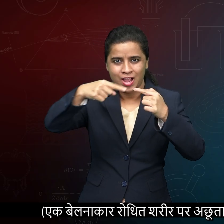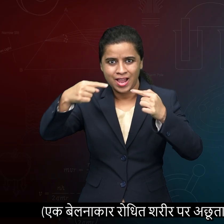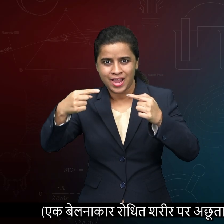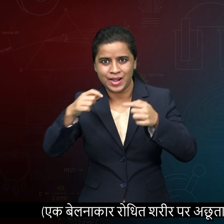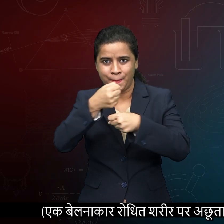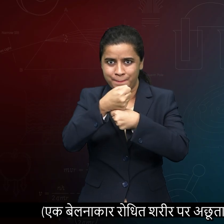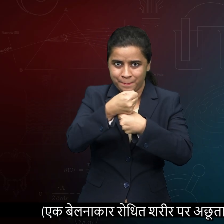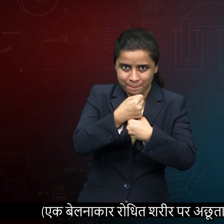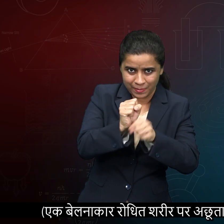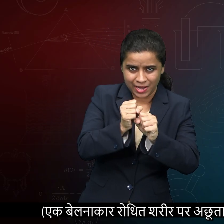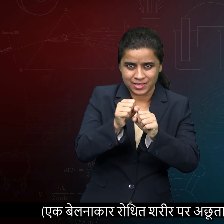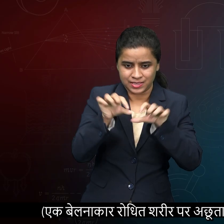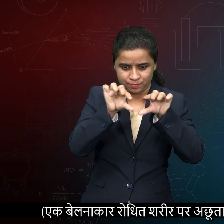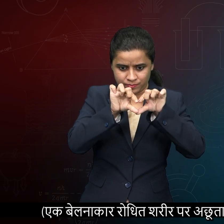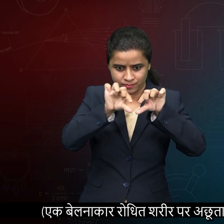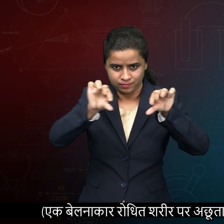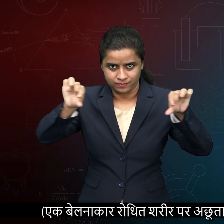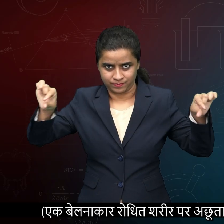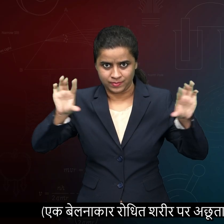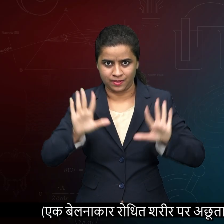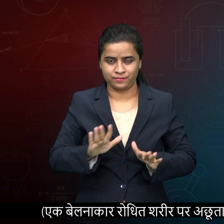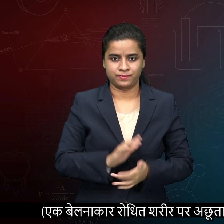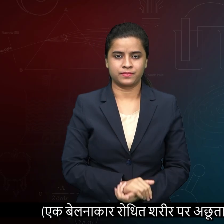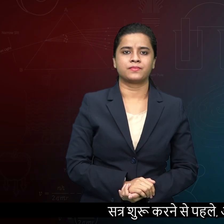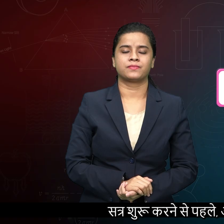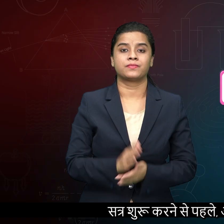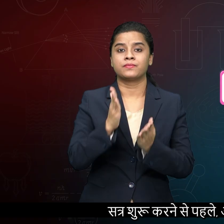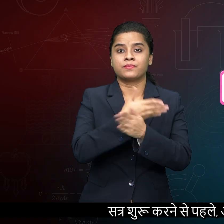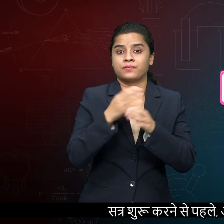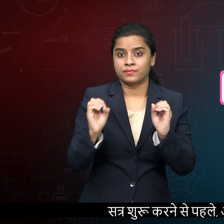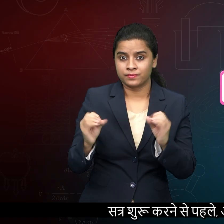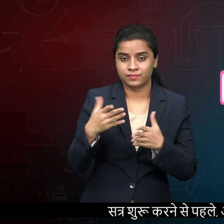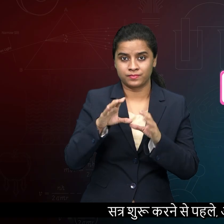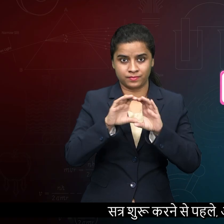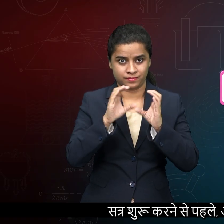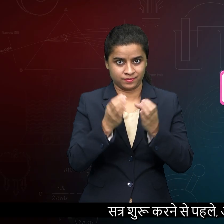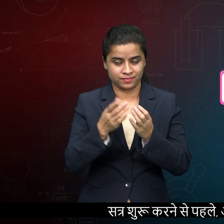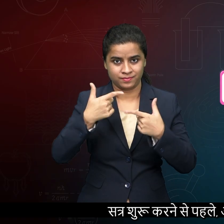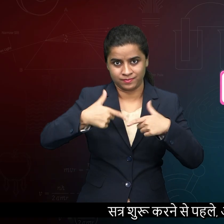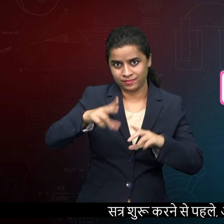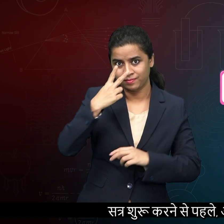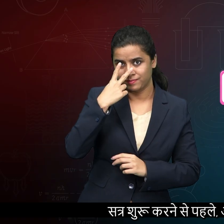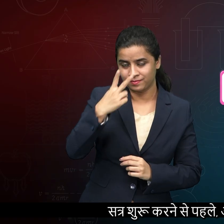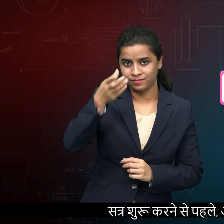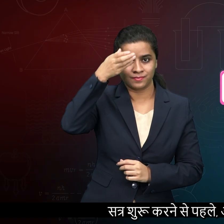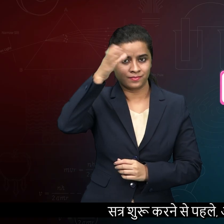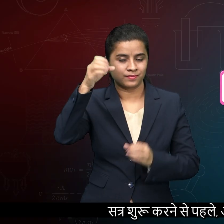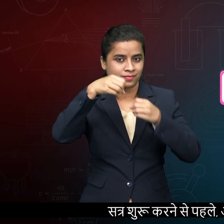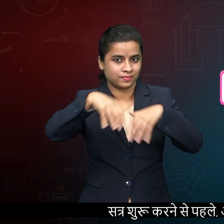कई गोलाकार मोड़ों का एक तार। शास्त्र शुरू करने से पहले आइए इस अवधारण